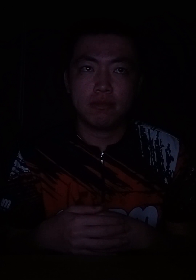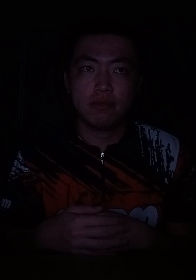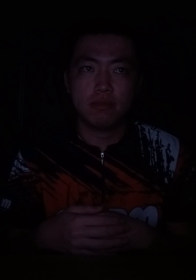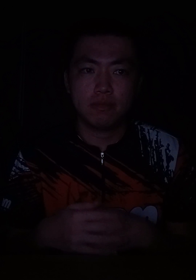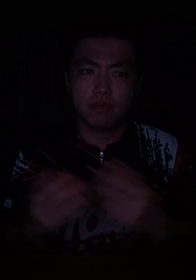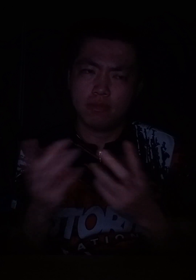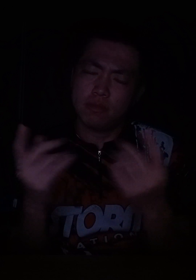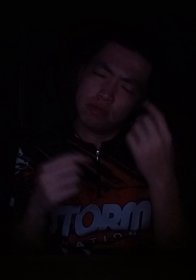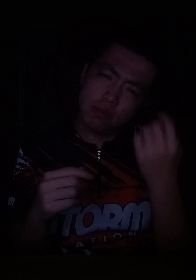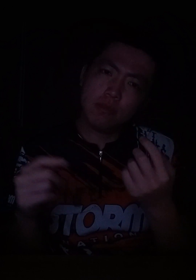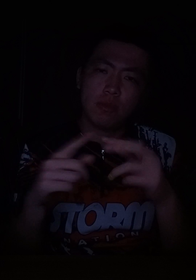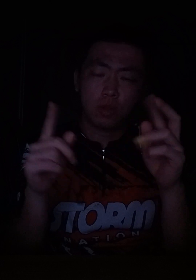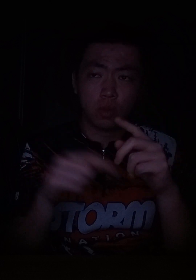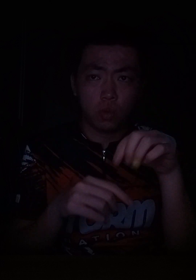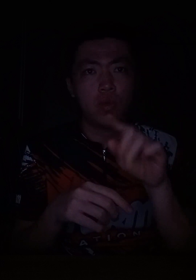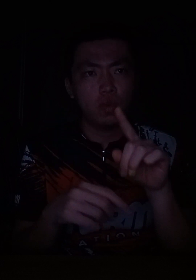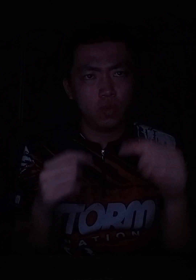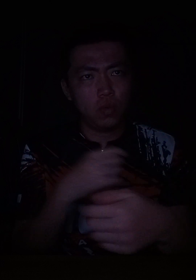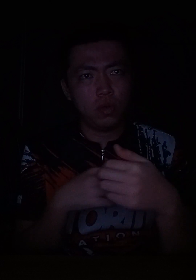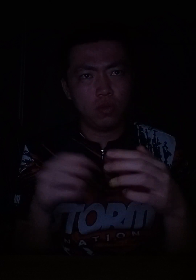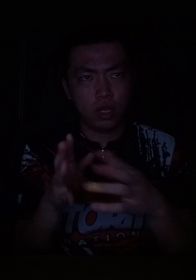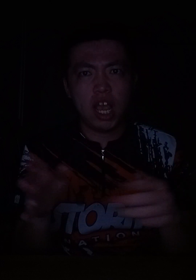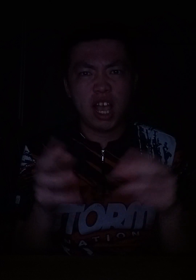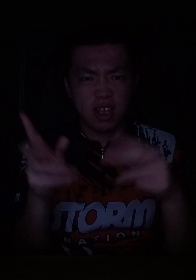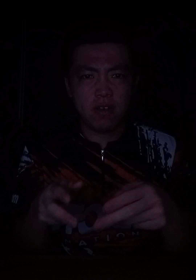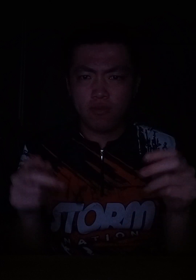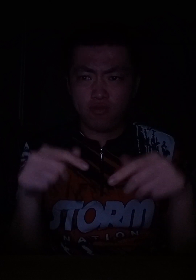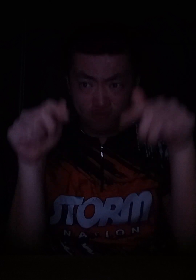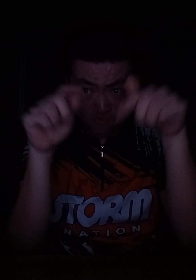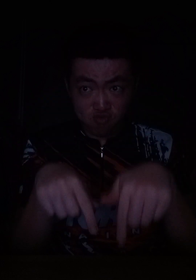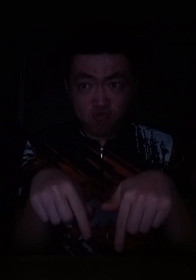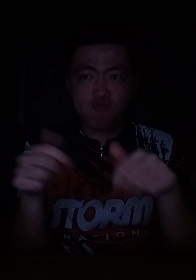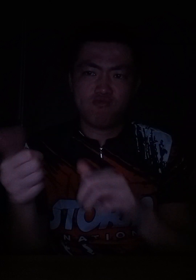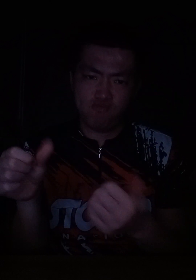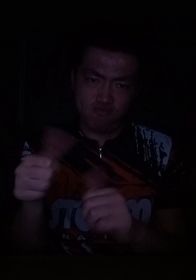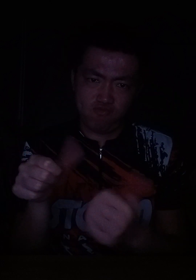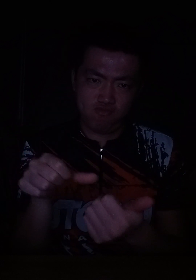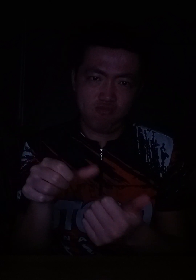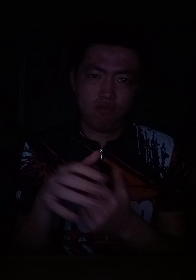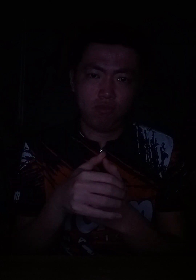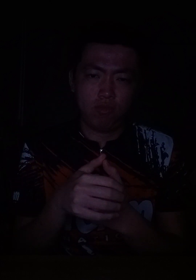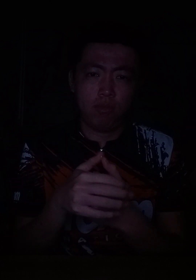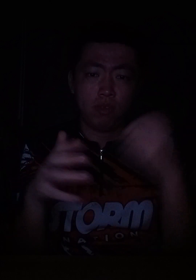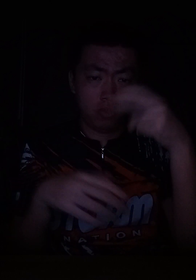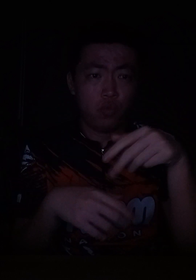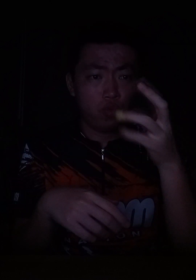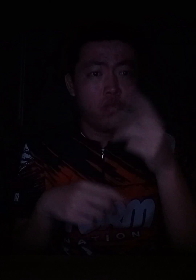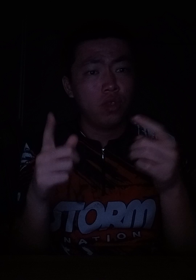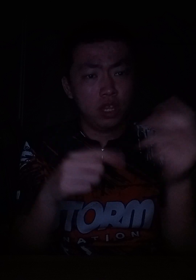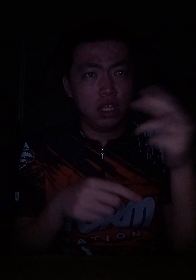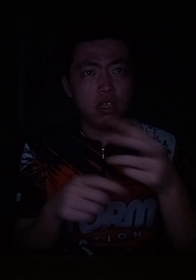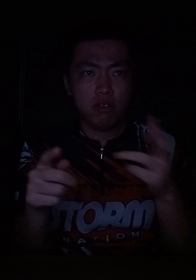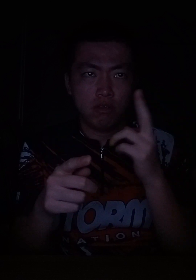오늘 새벽엔 서울 지하철 1호선 선로에 한 남성이 뛰어들어 숨졌습니다. 이 사고로 열차 운행이